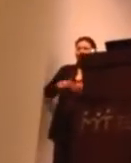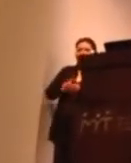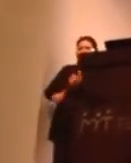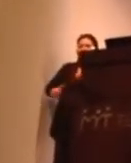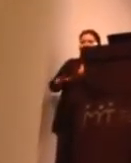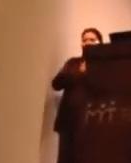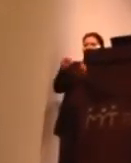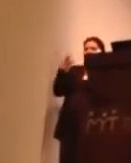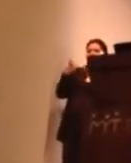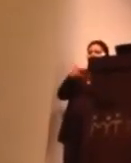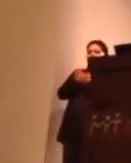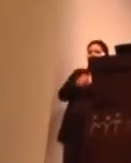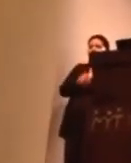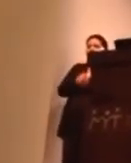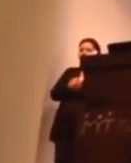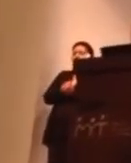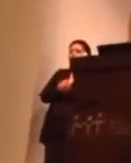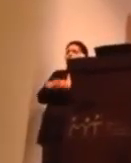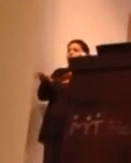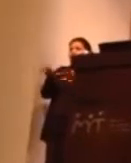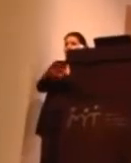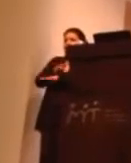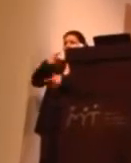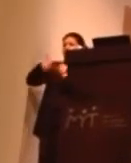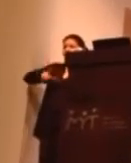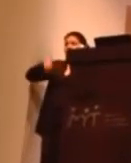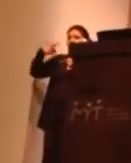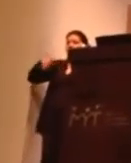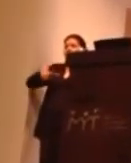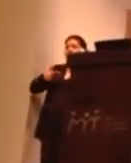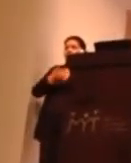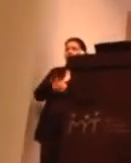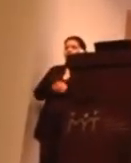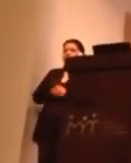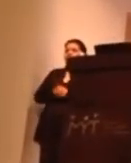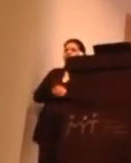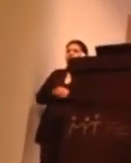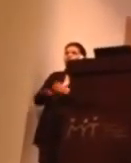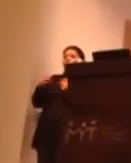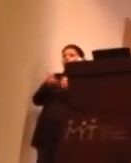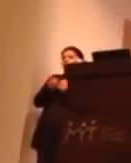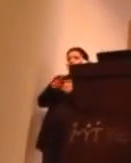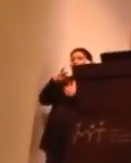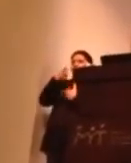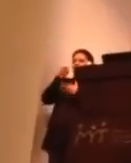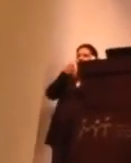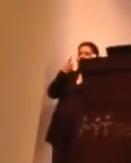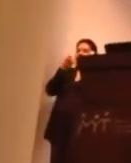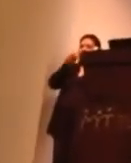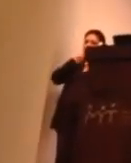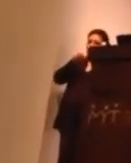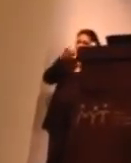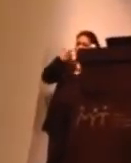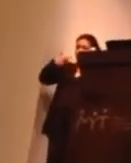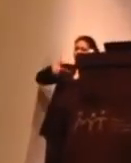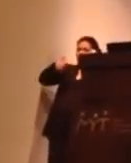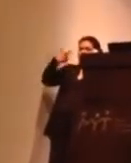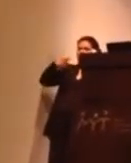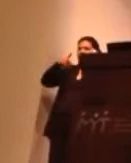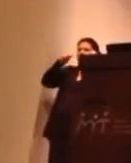tienen cierta susceptibilidad a la leche, con ciertos alimentos como precisamente la leche y el